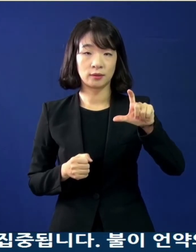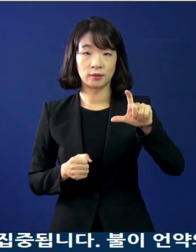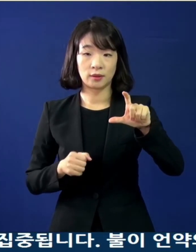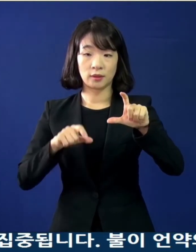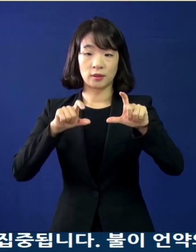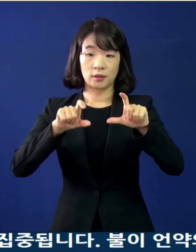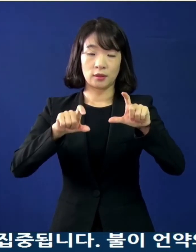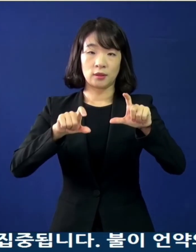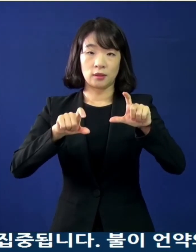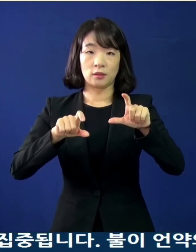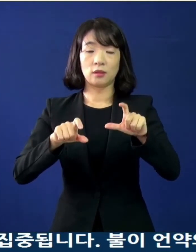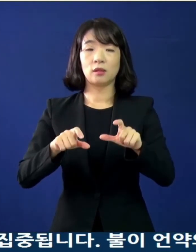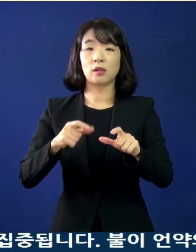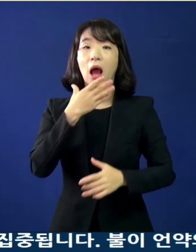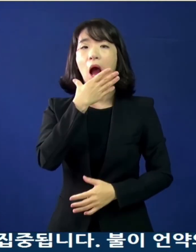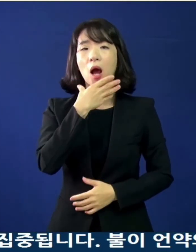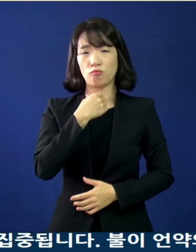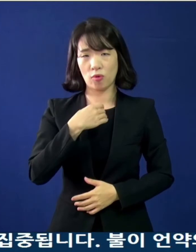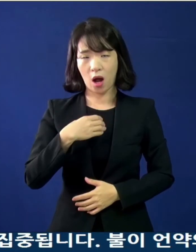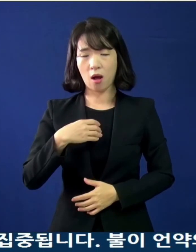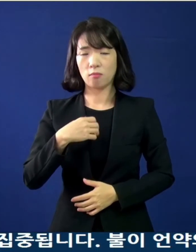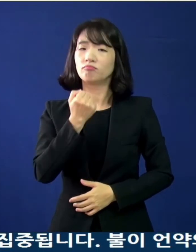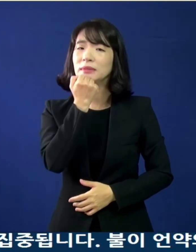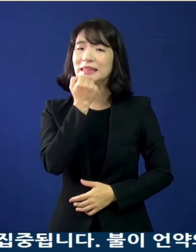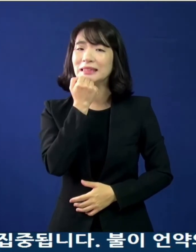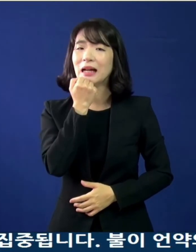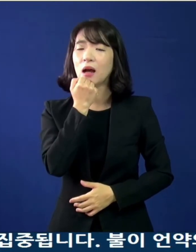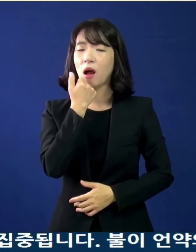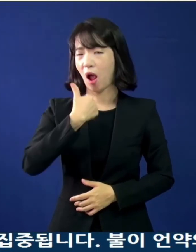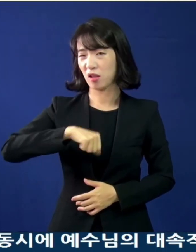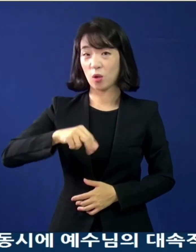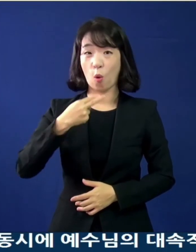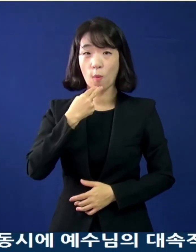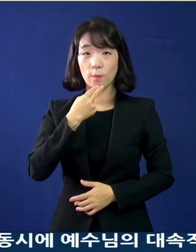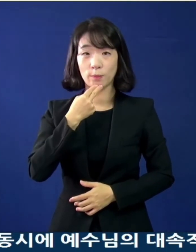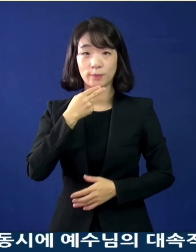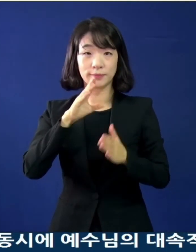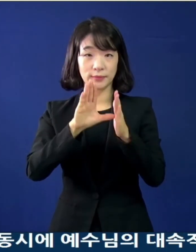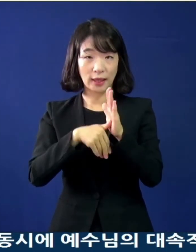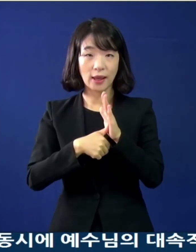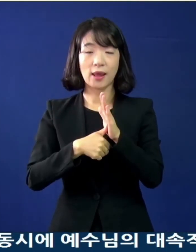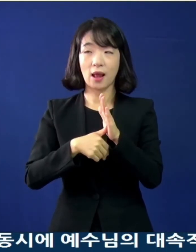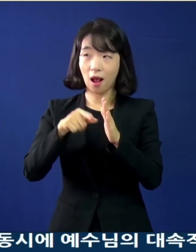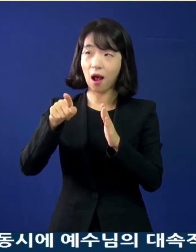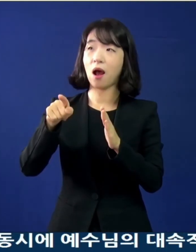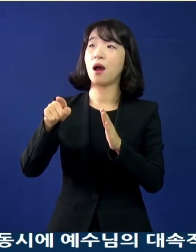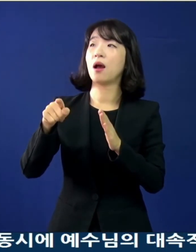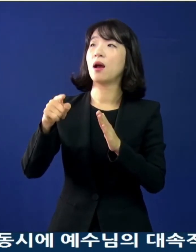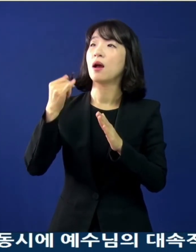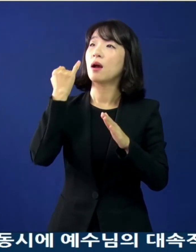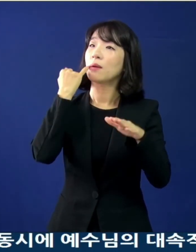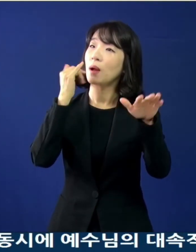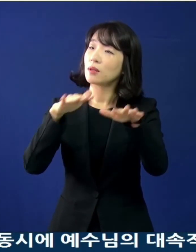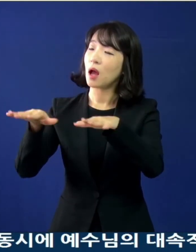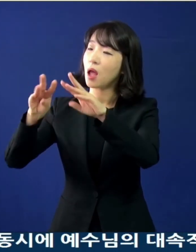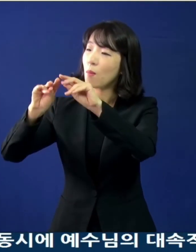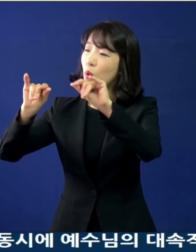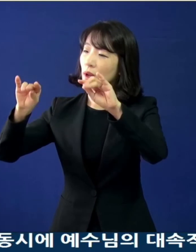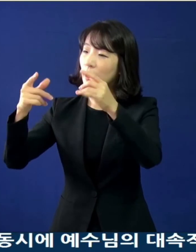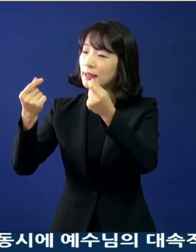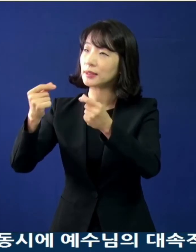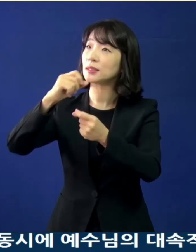아브라함에게 자식이 없었을 때입니다. 이삭이 없었을 때 하나님이 하늘의 별과 같이 바다의 모래와 같이